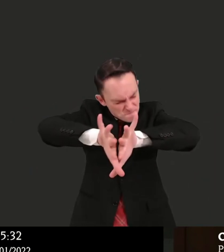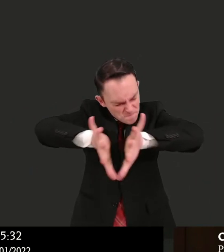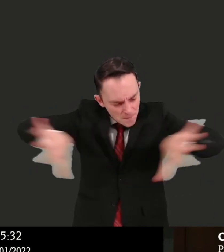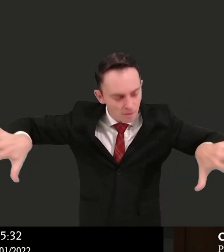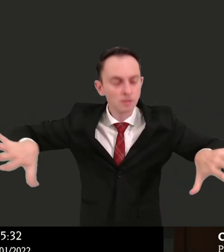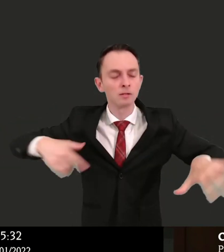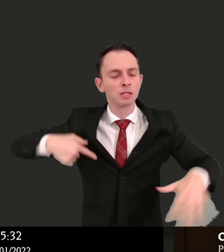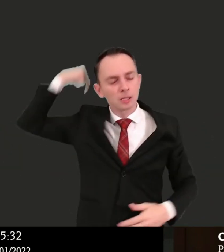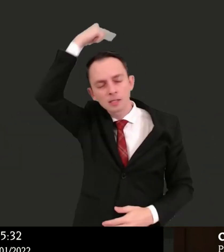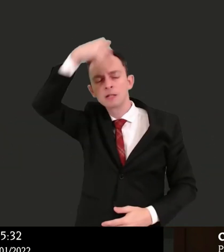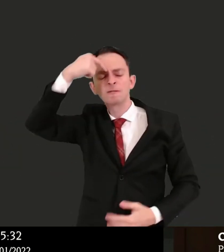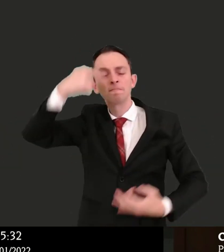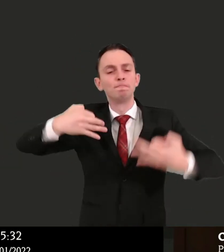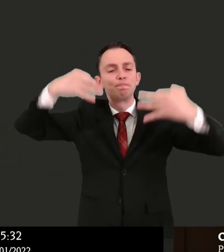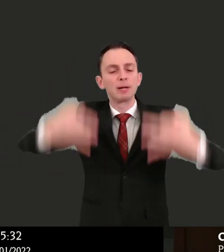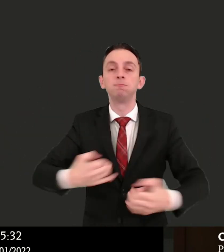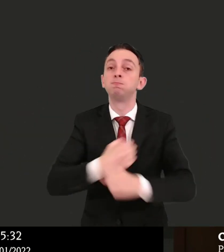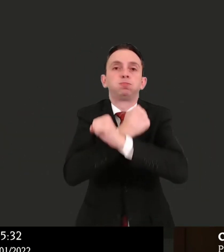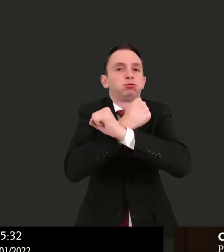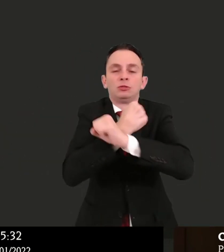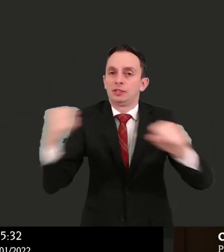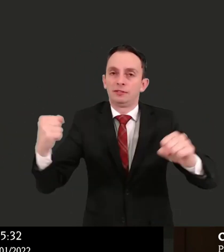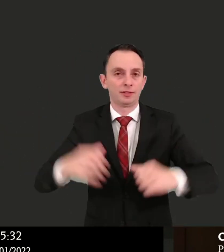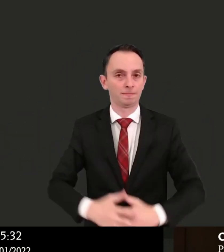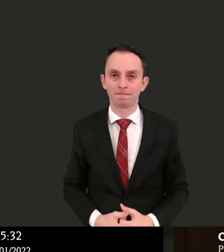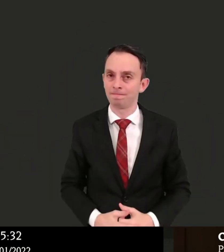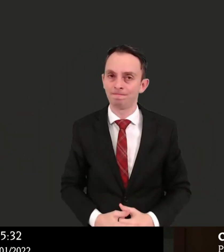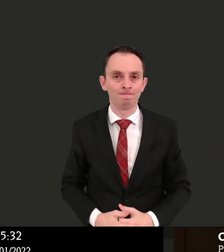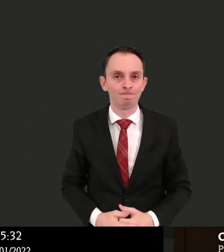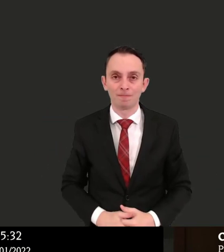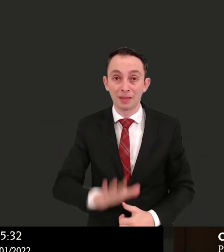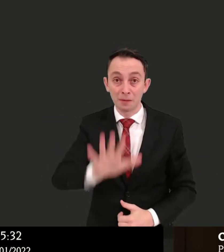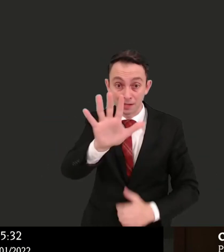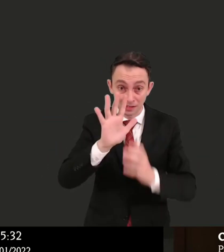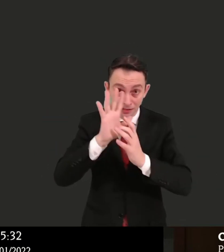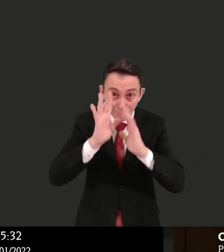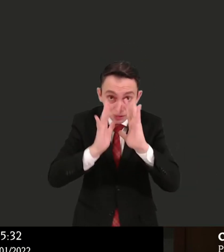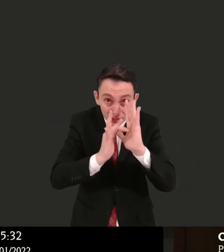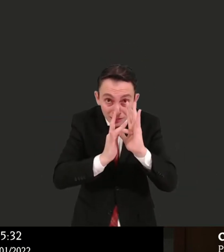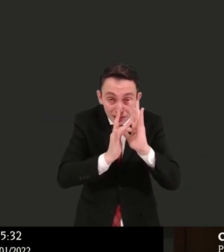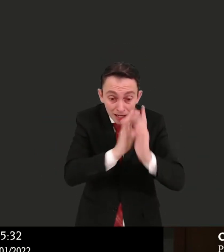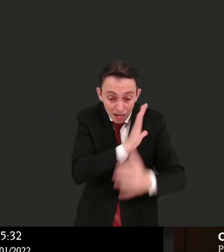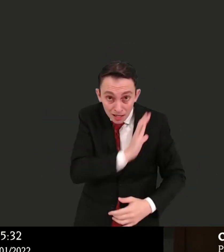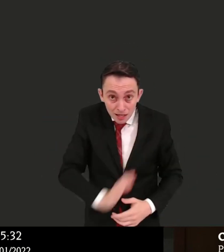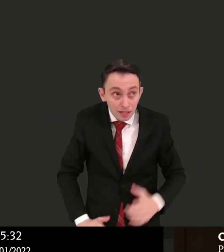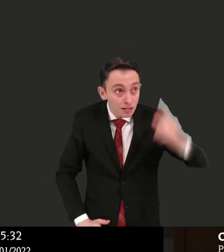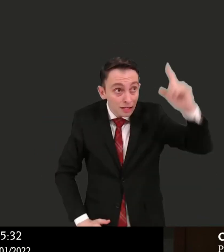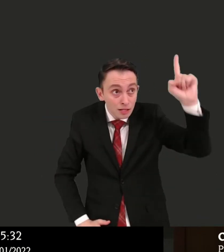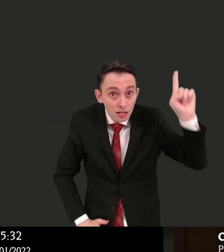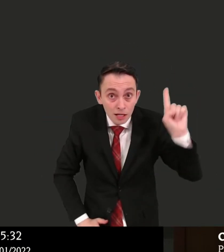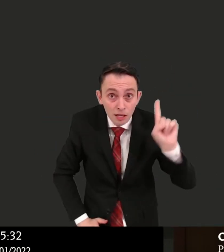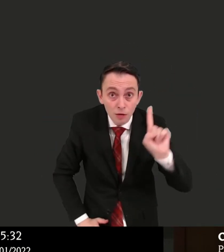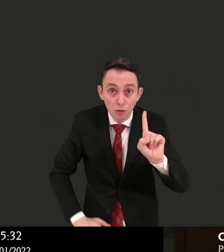tivesse outorgado a ele o perdão, para que a partir então de um perdão